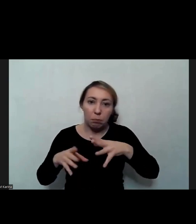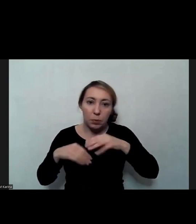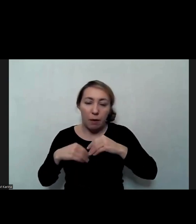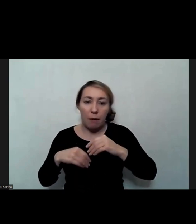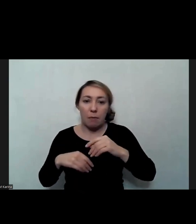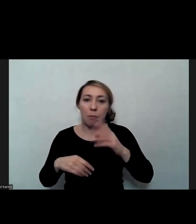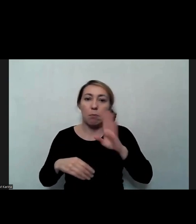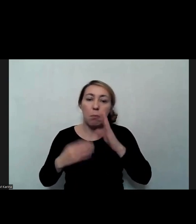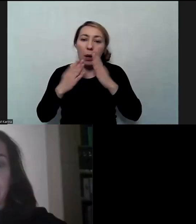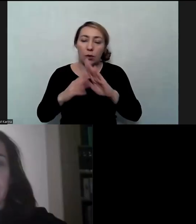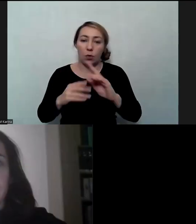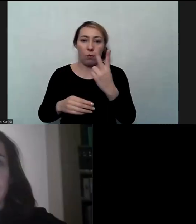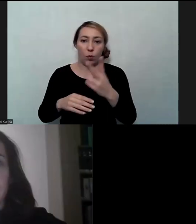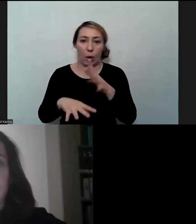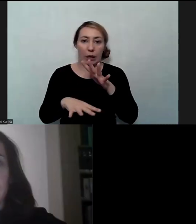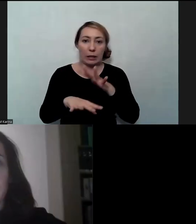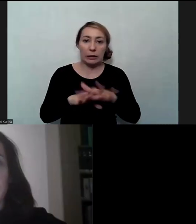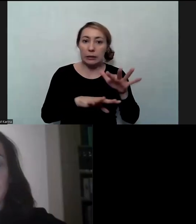na systemie